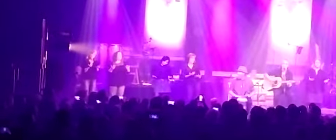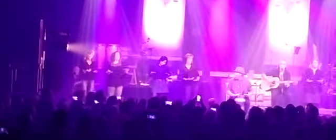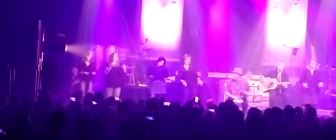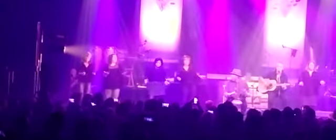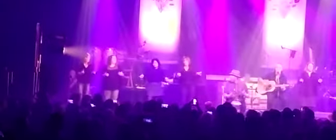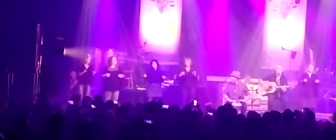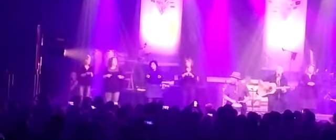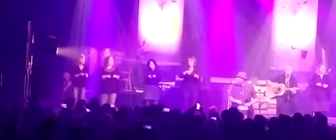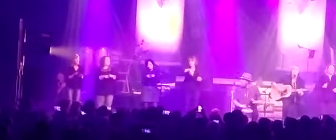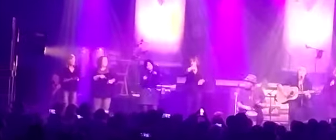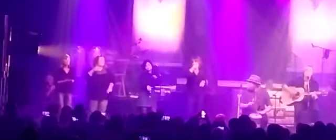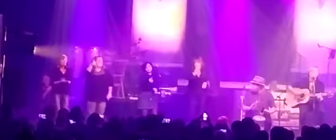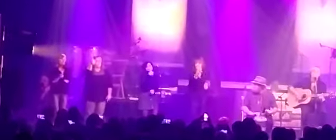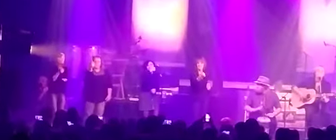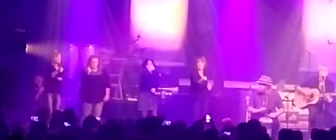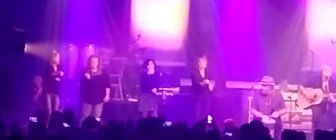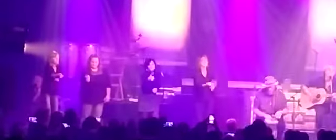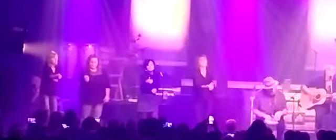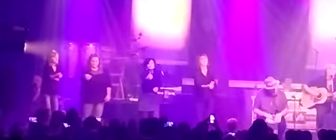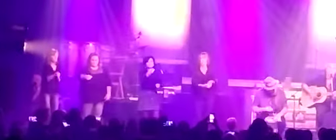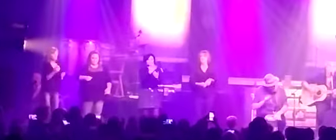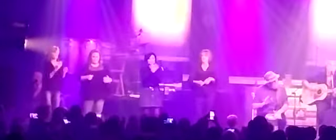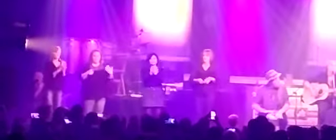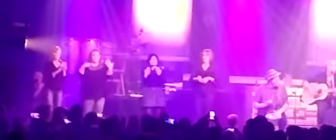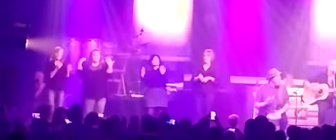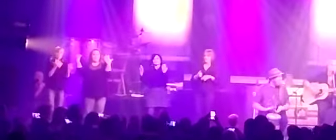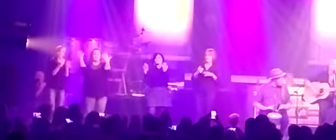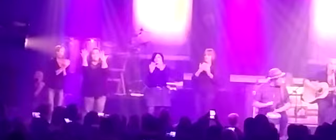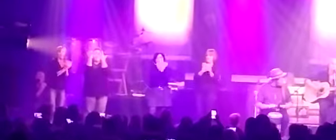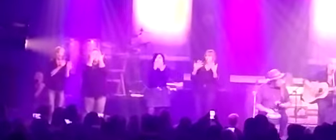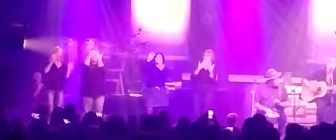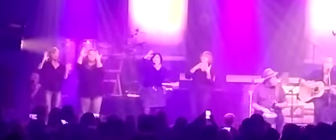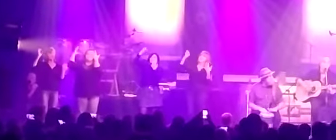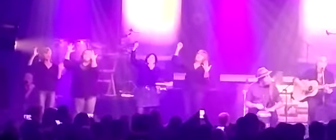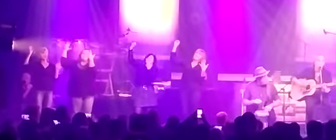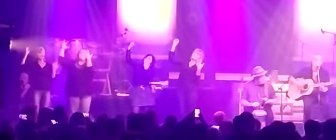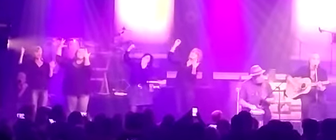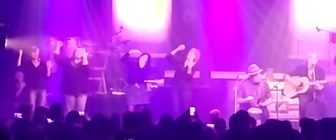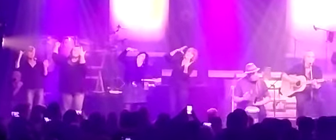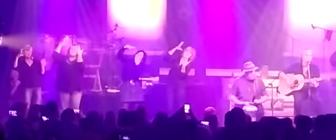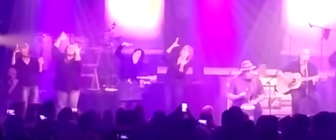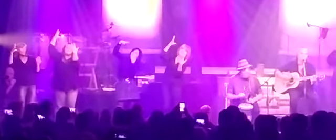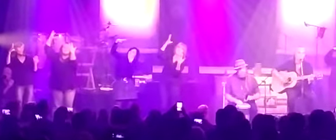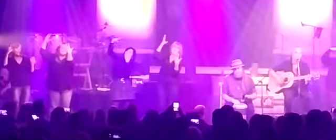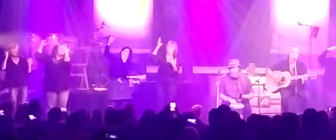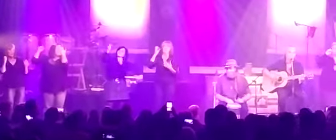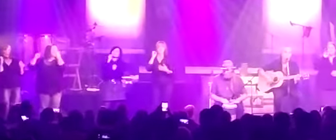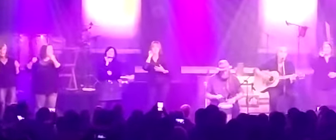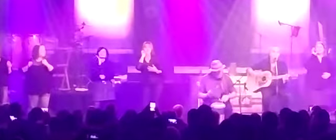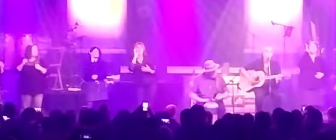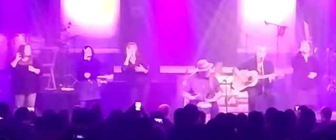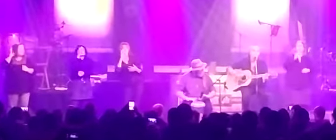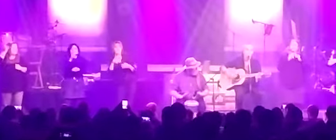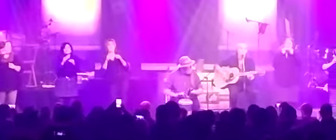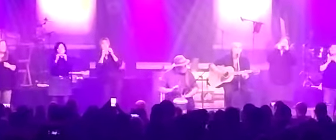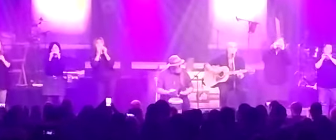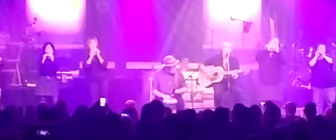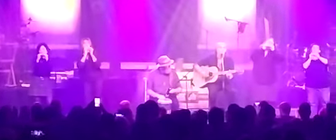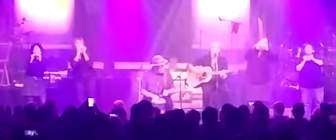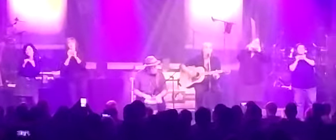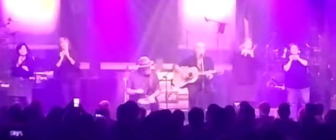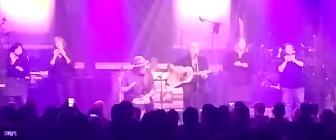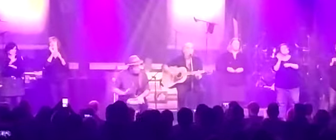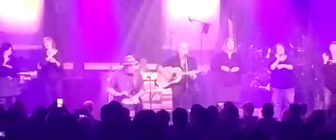pour aujourd'hui comme pour demain, que votre soleil éclaircisse au moins, qui brille